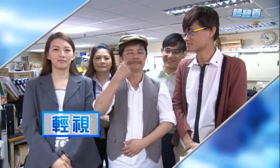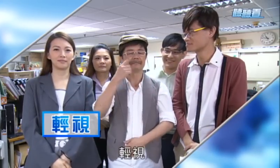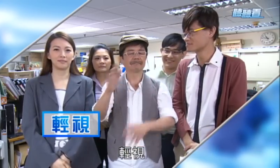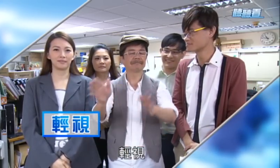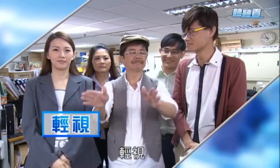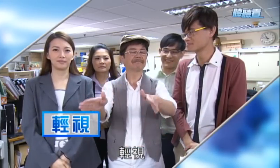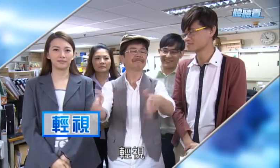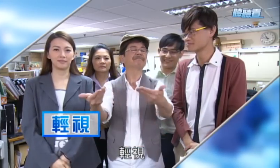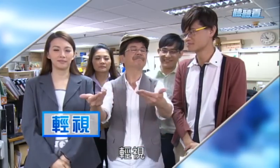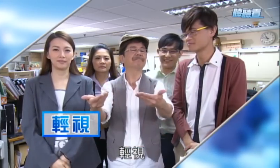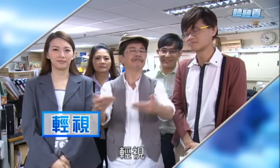轻视，